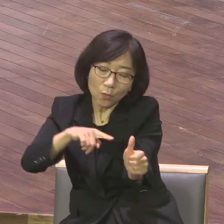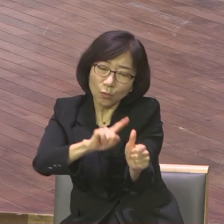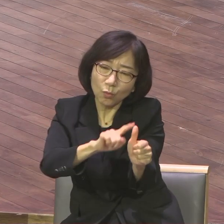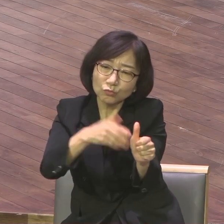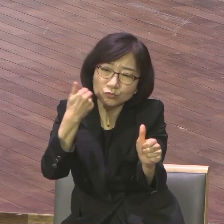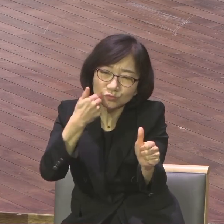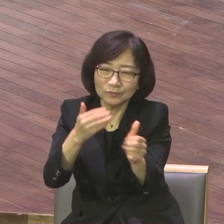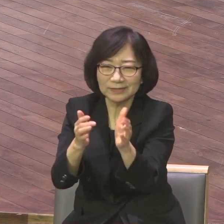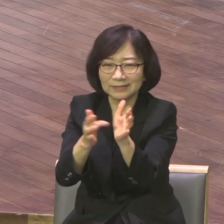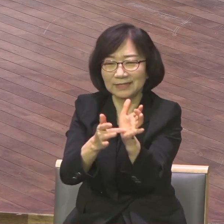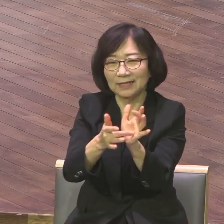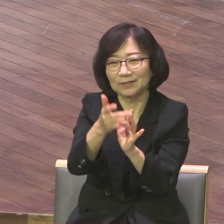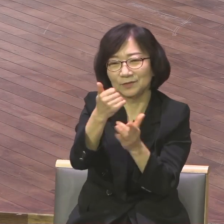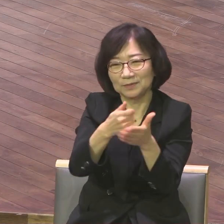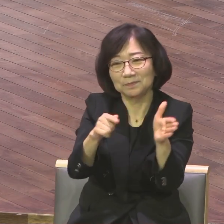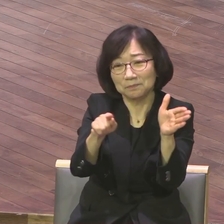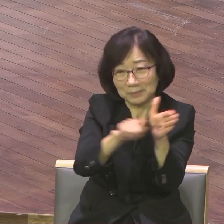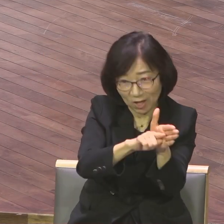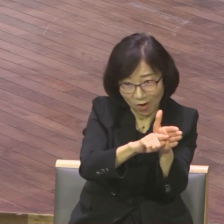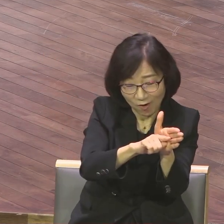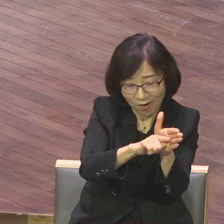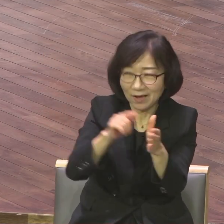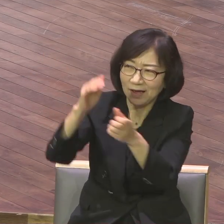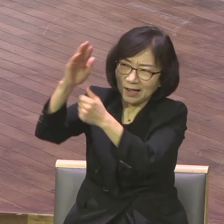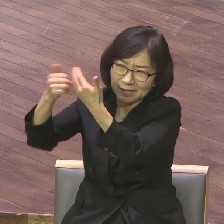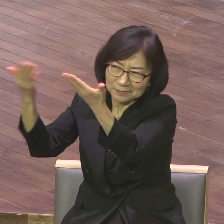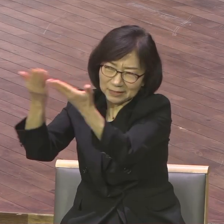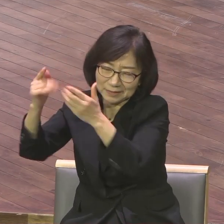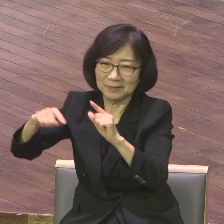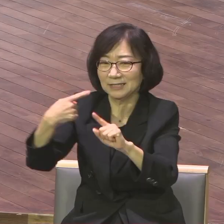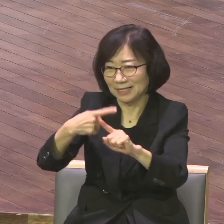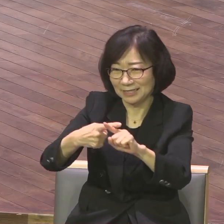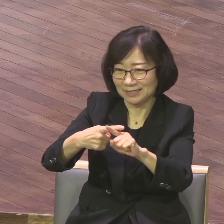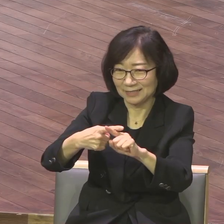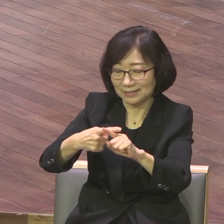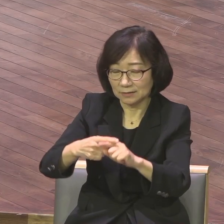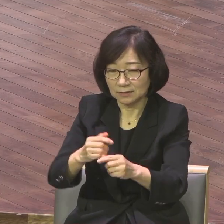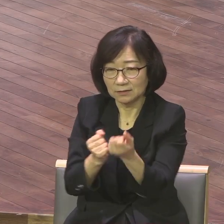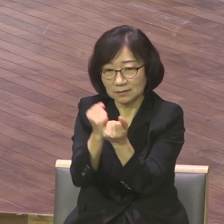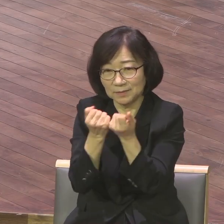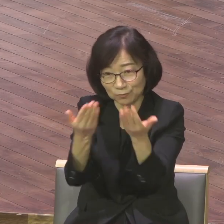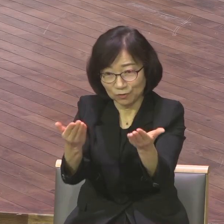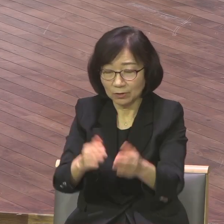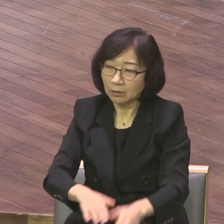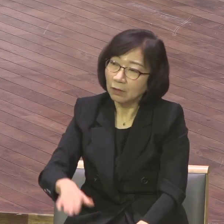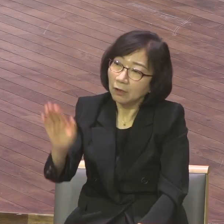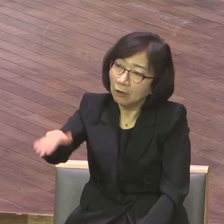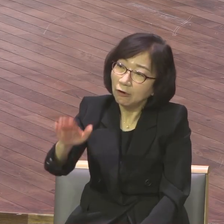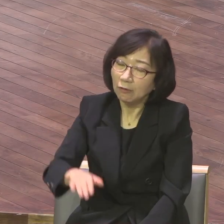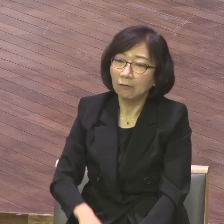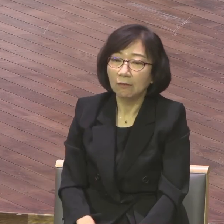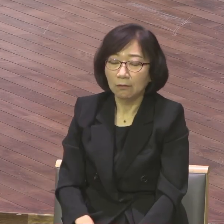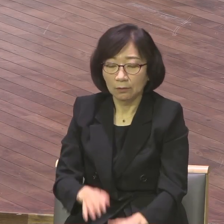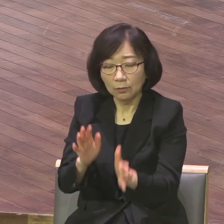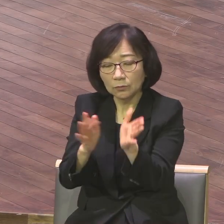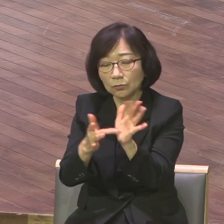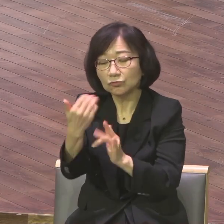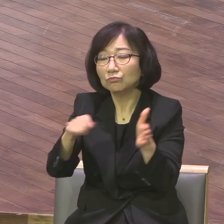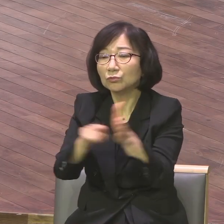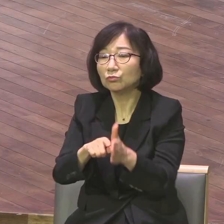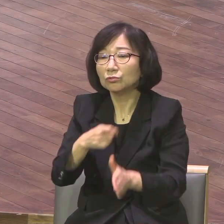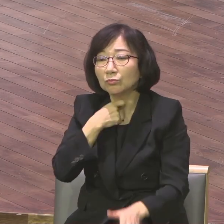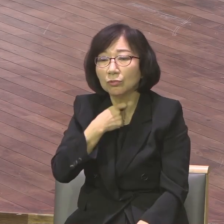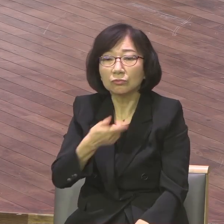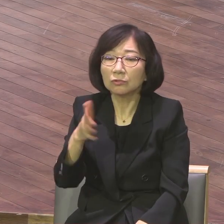믿는 것이 하나님의 일이다. 이때 무리들이 다시 질문합니다. 그러면 자기들이 무엇을 보고 당신을 믿을 수 있느냐?